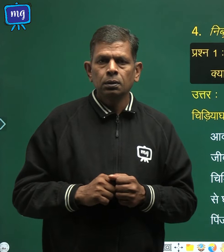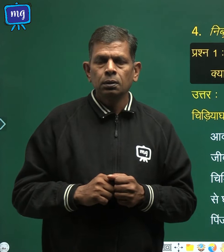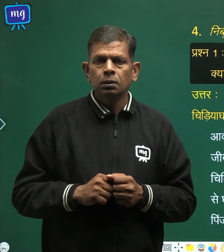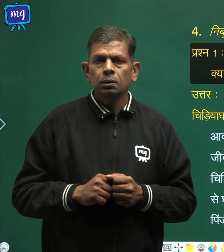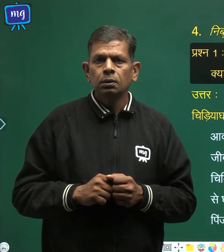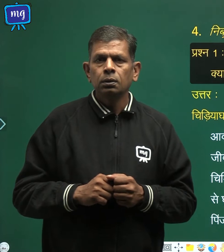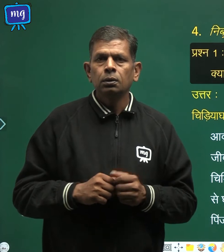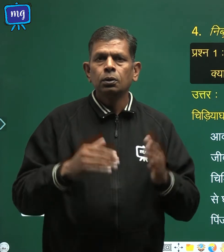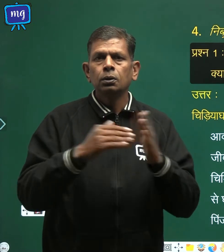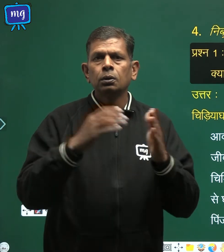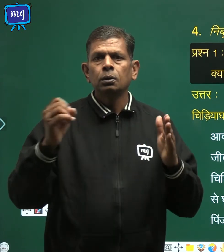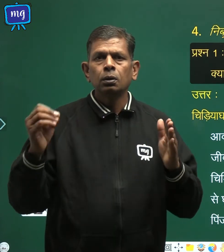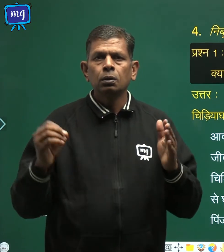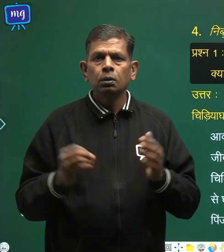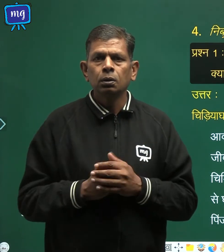चिड़ियाघर